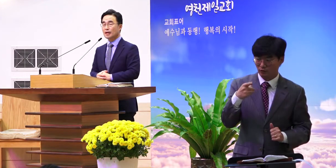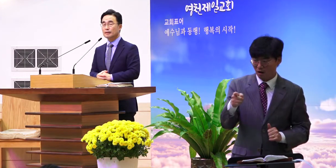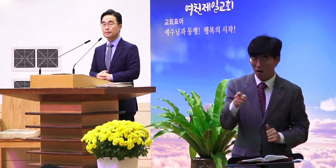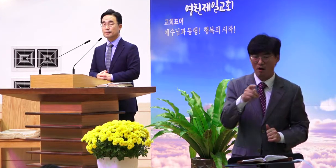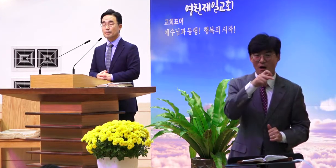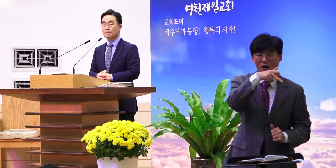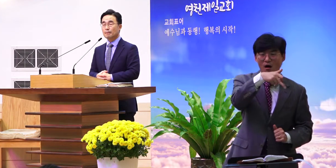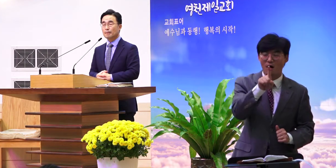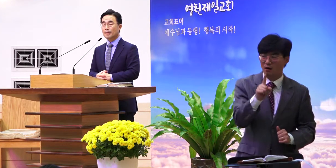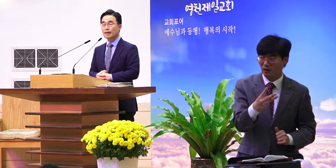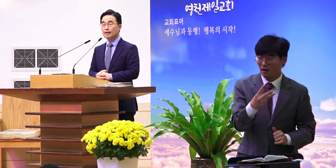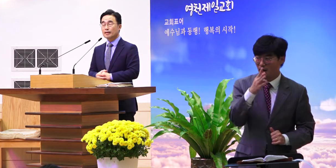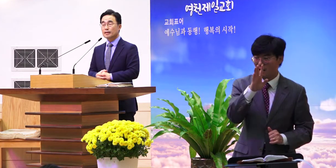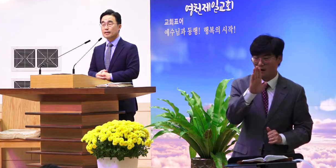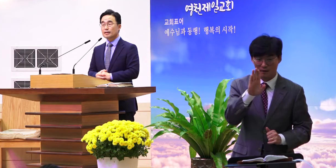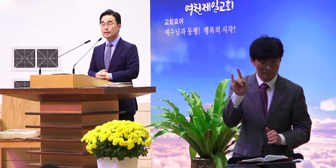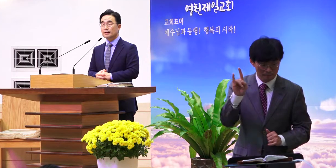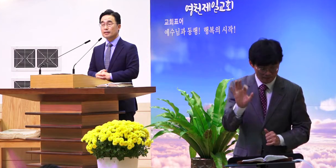것입니다.